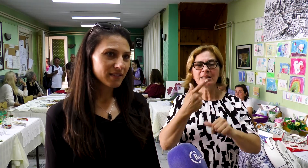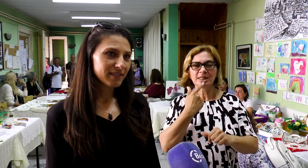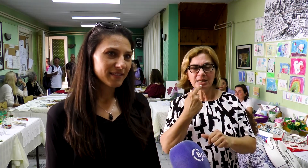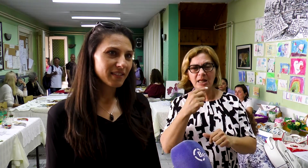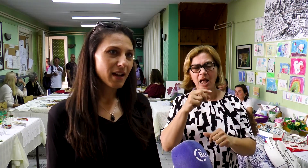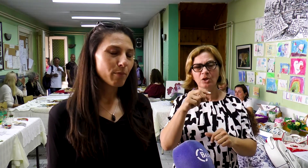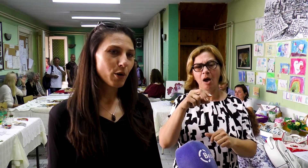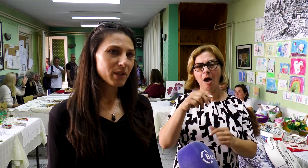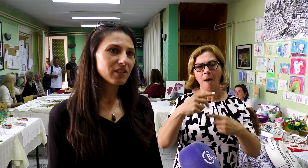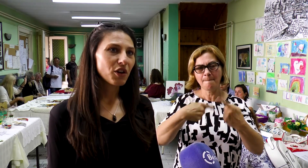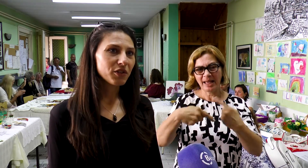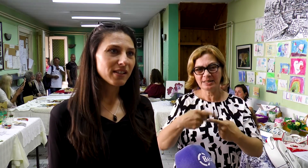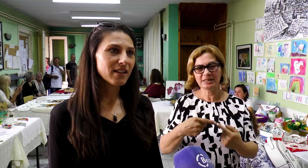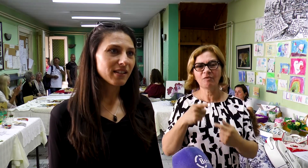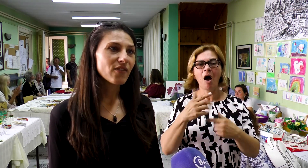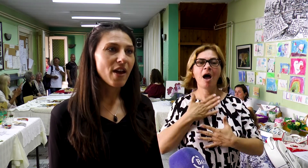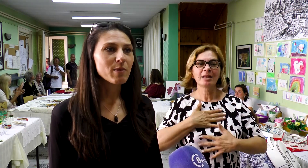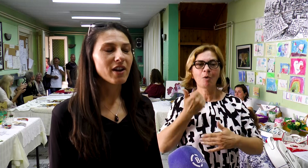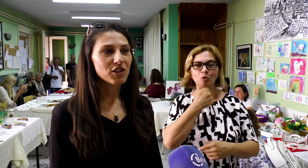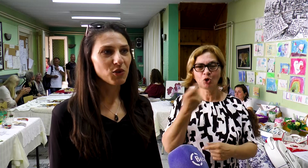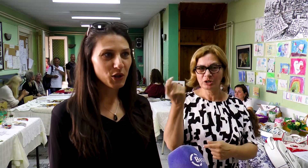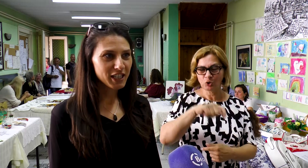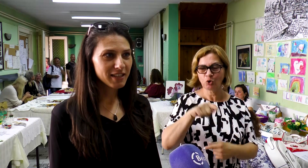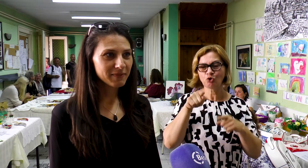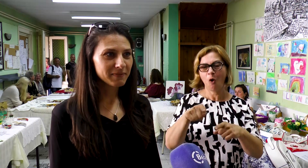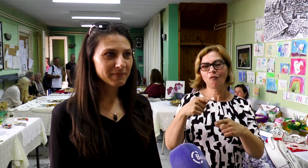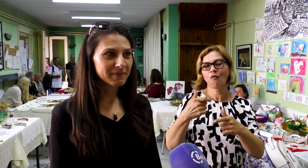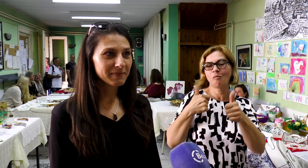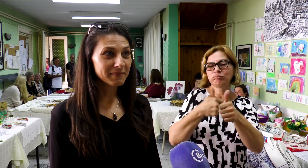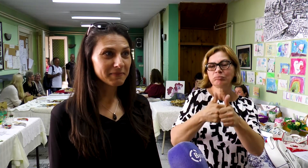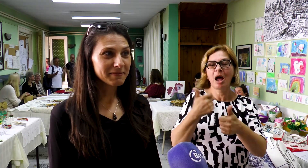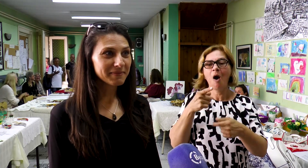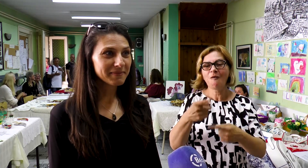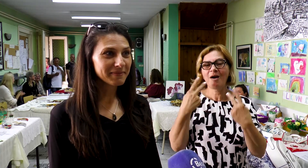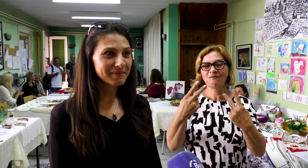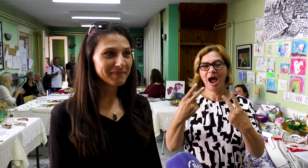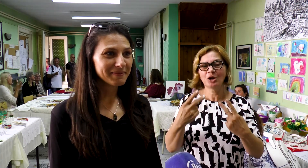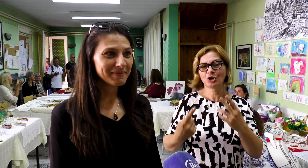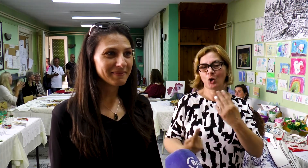došli da propratite ovaj za nas veoma važan događaj.